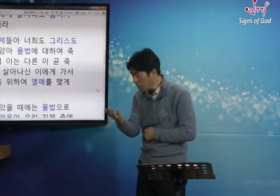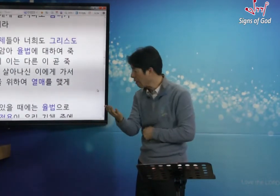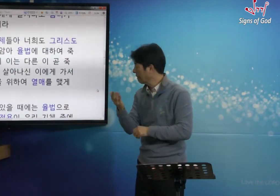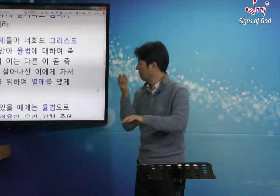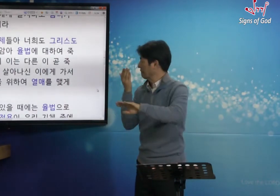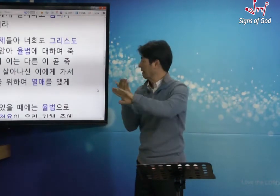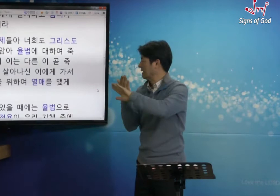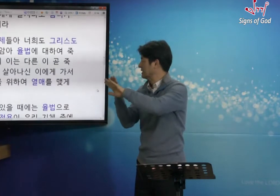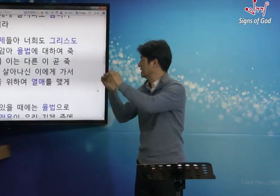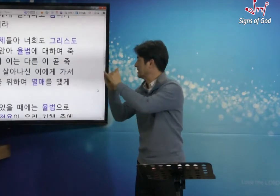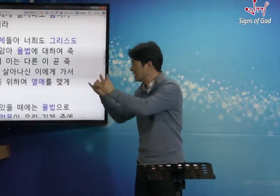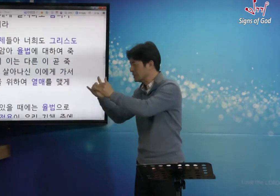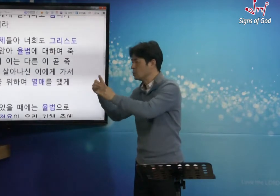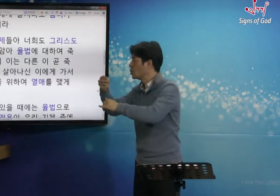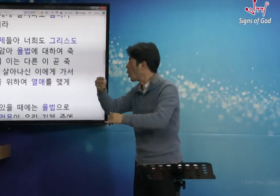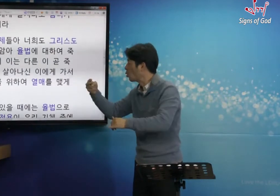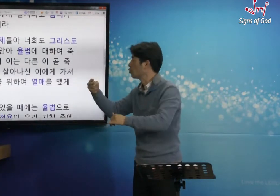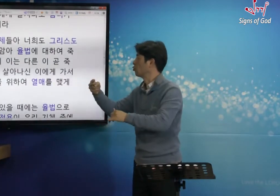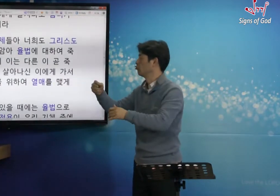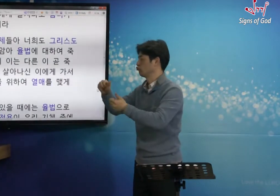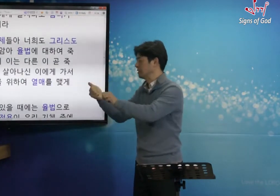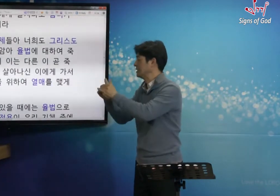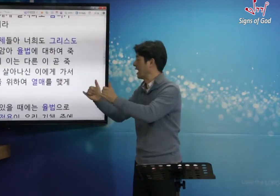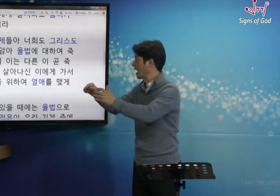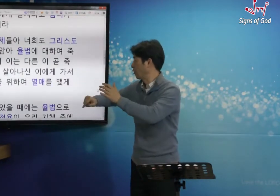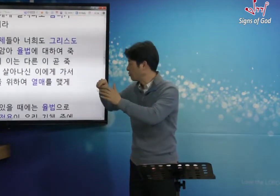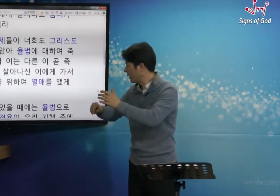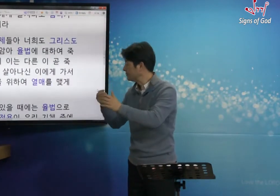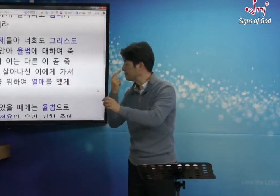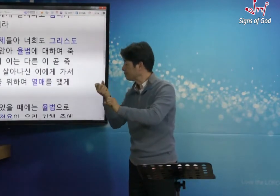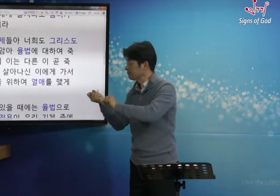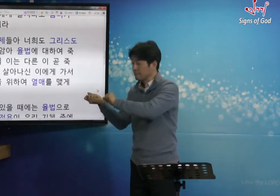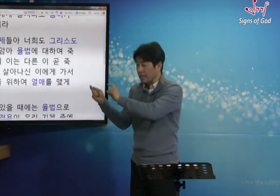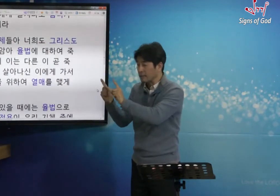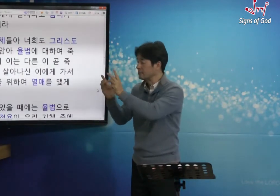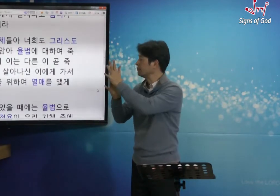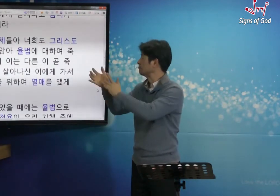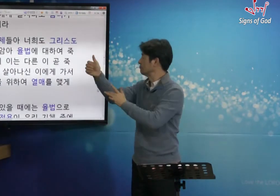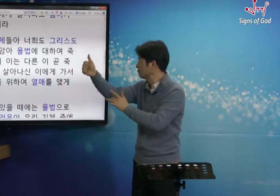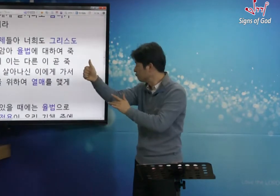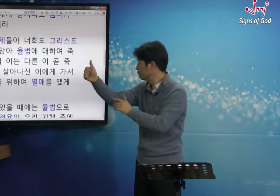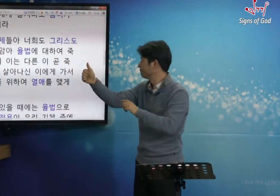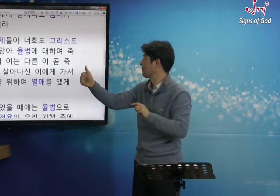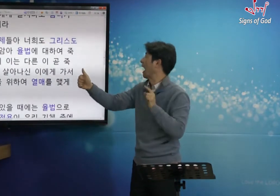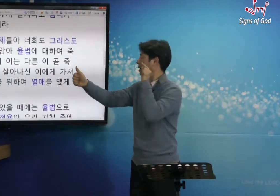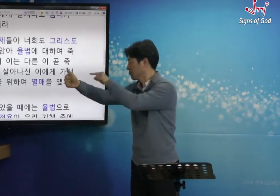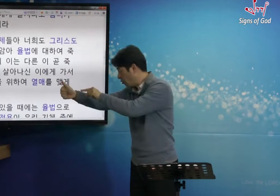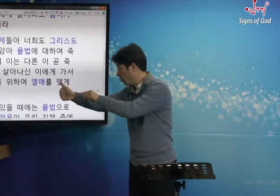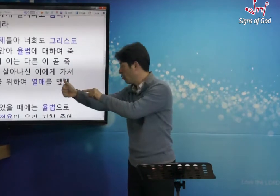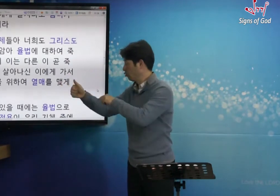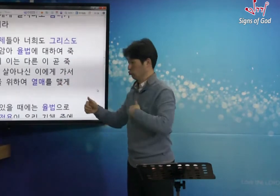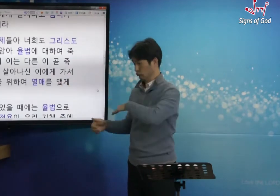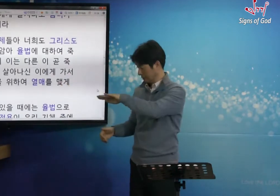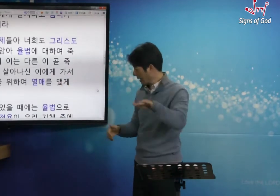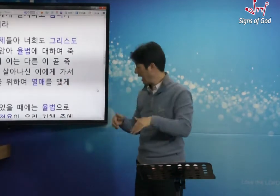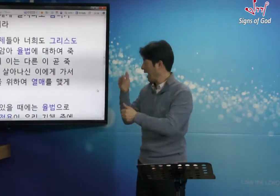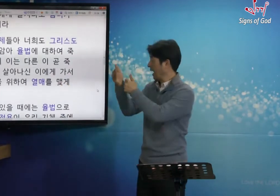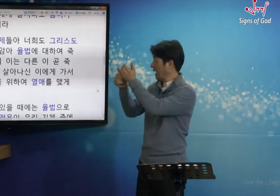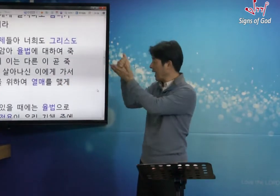이는 다른 이 곧 죽은 자 가운데서 살아나신 이에게 가서 우리가